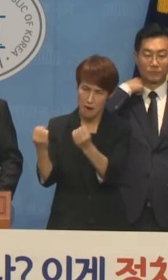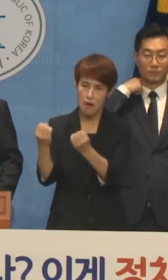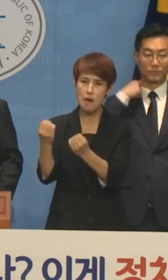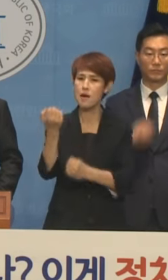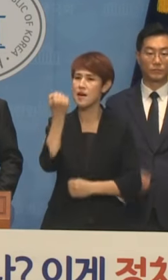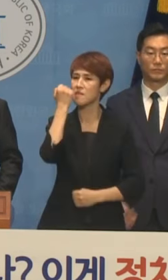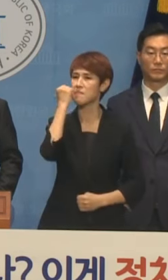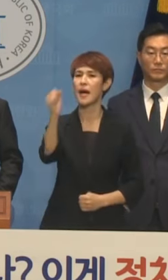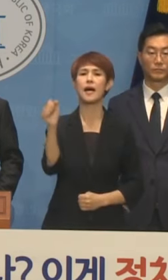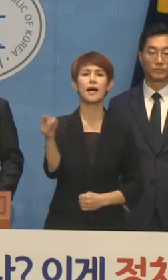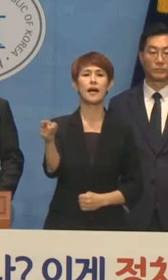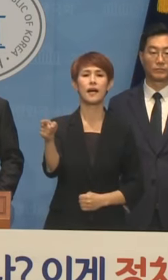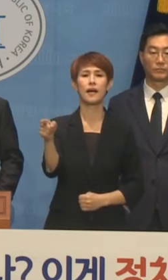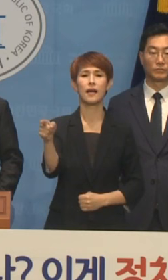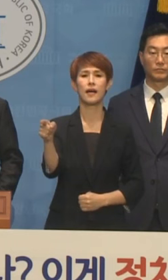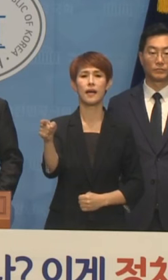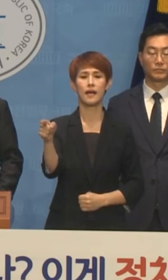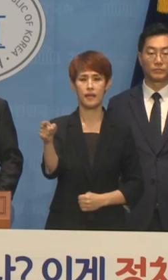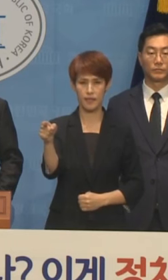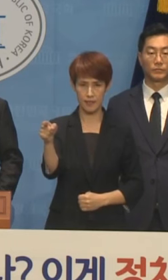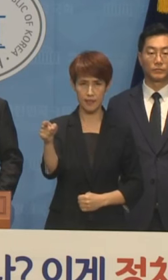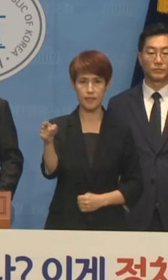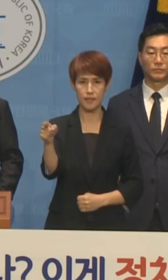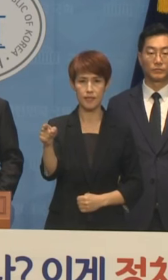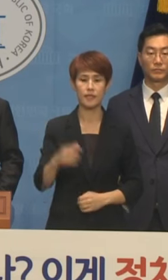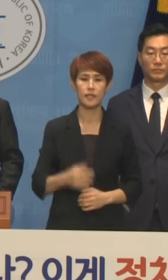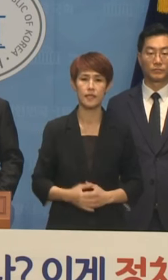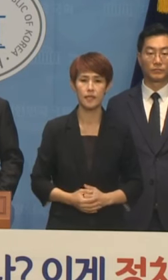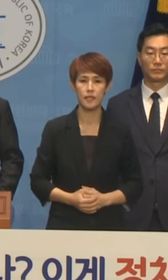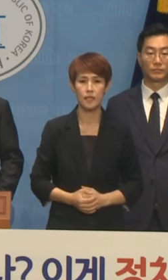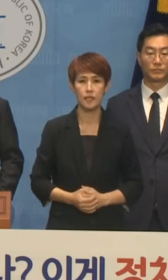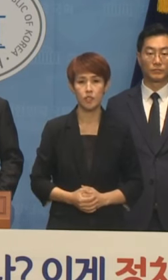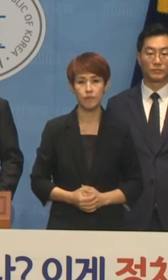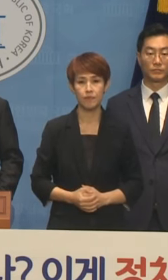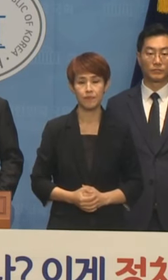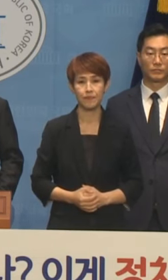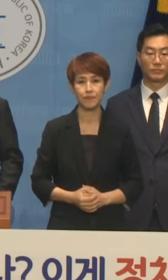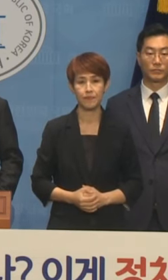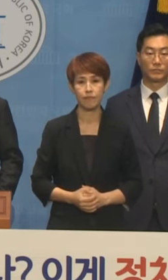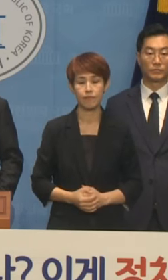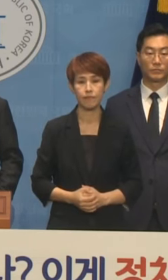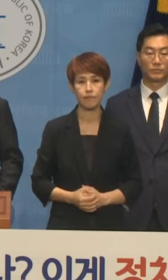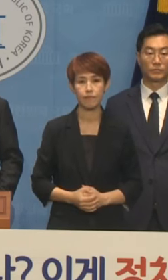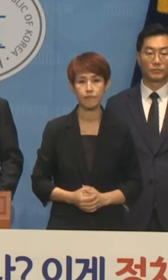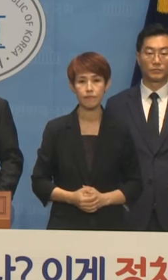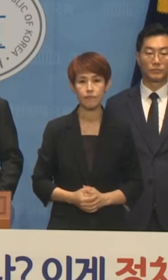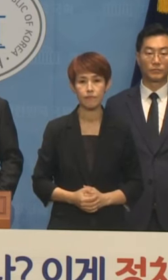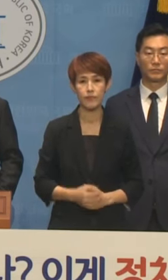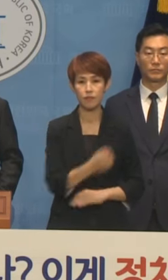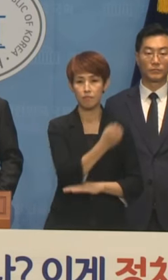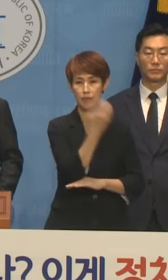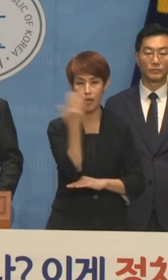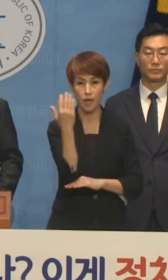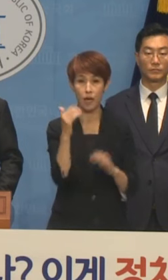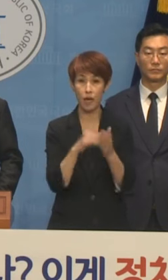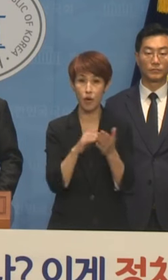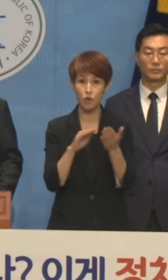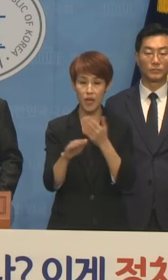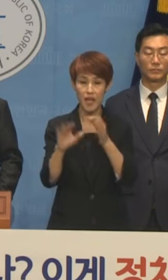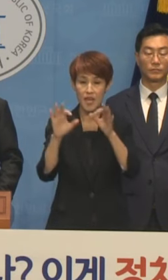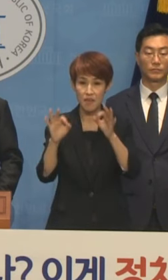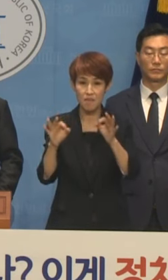일상이었다라고 하는 사실들을 다시 한번 확인할 수 있었습니다. 저희 보도가 나간 직후에 그